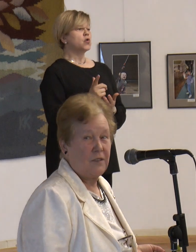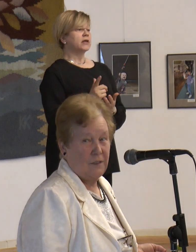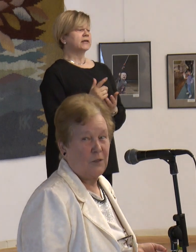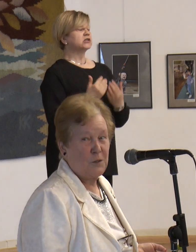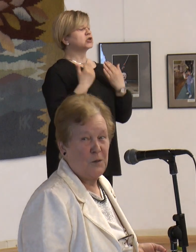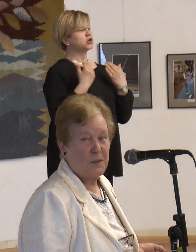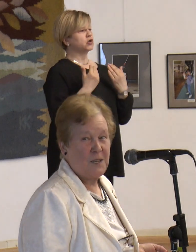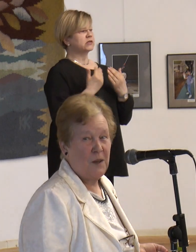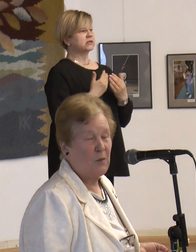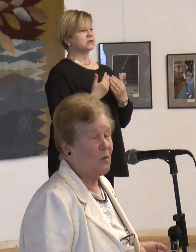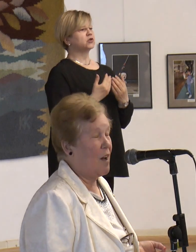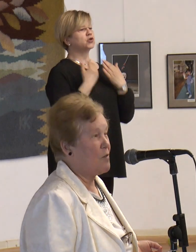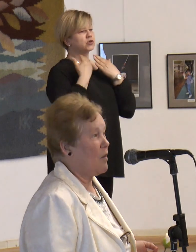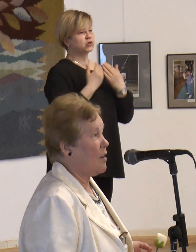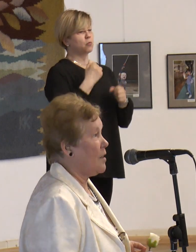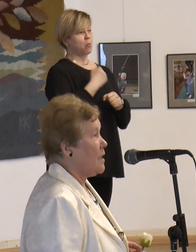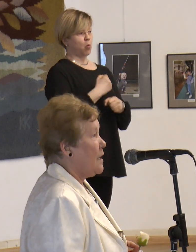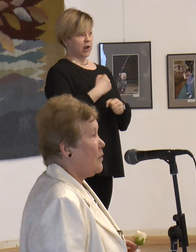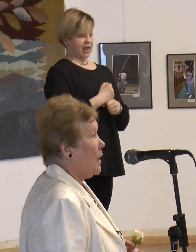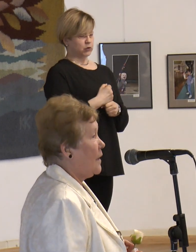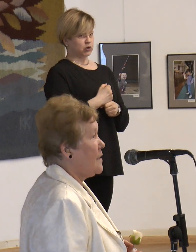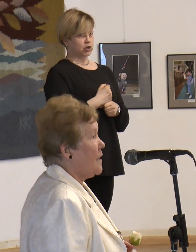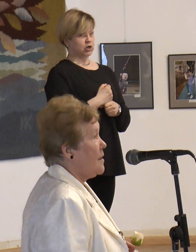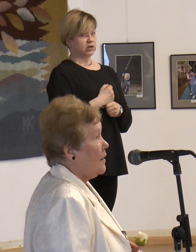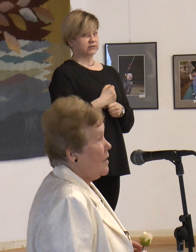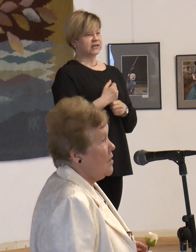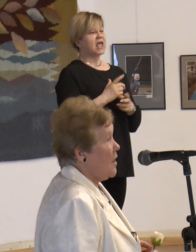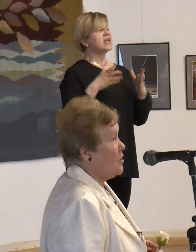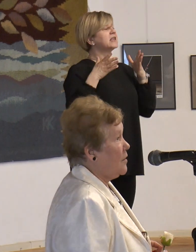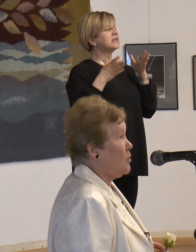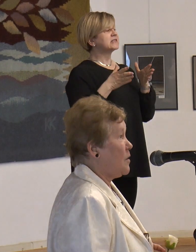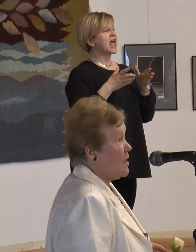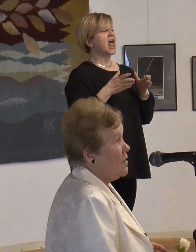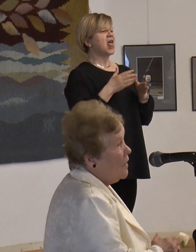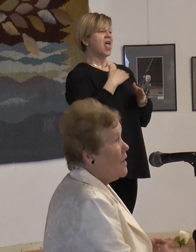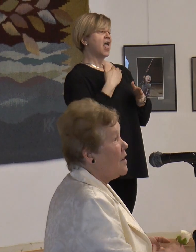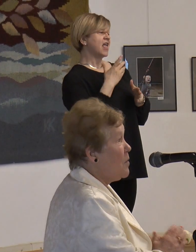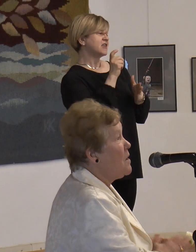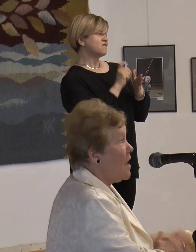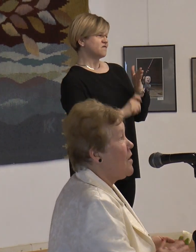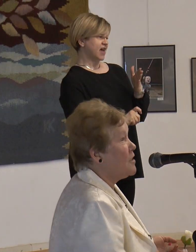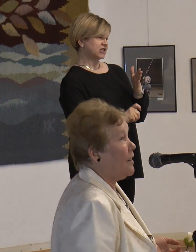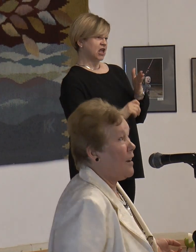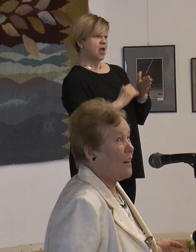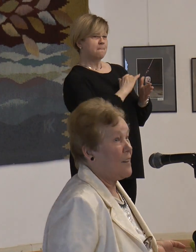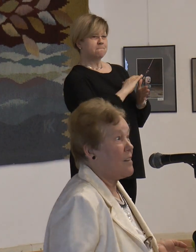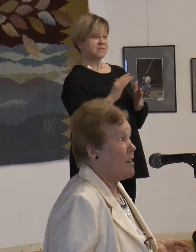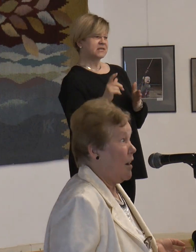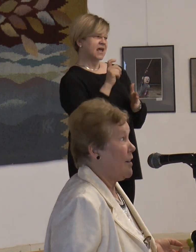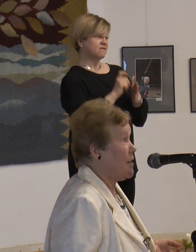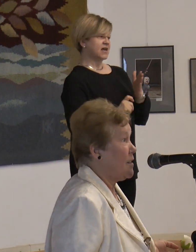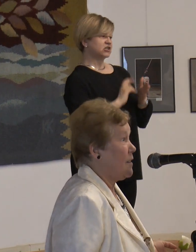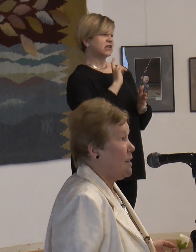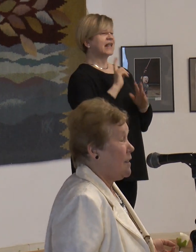nagyon-nagyon köszönjük szépen a munkájukat, mert hiszen ennyi verset őknek, lényegében minden verset le kellett